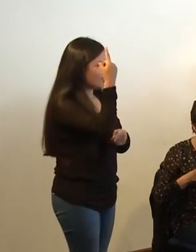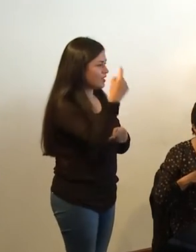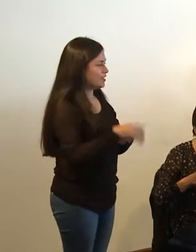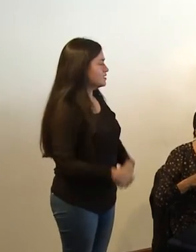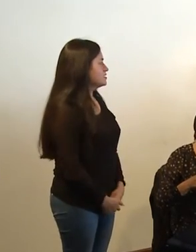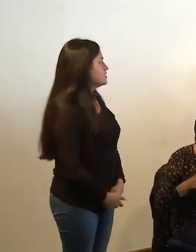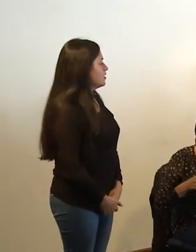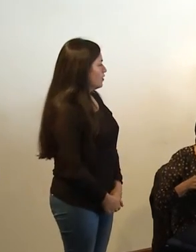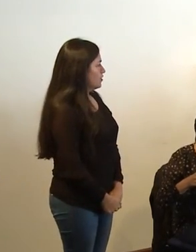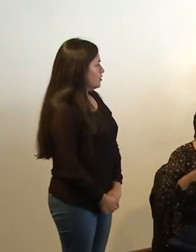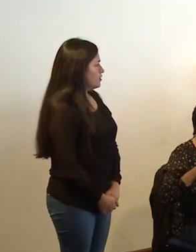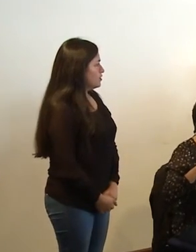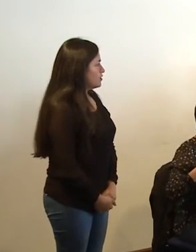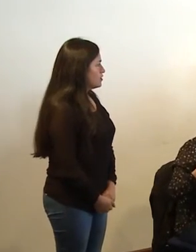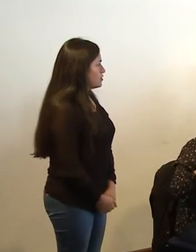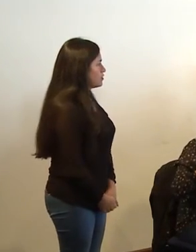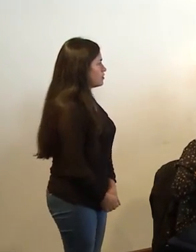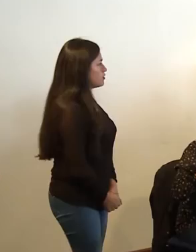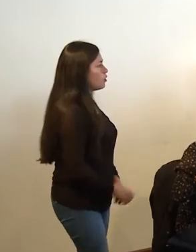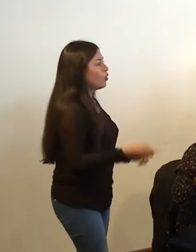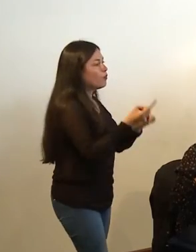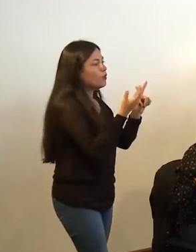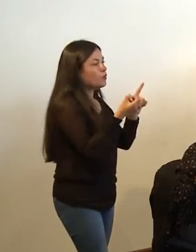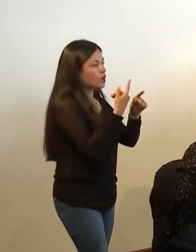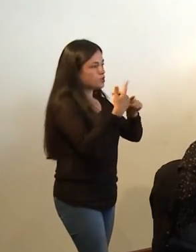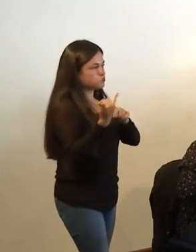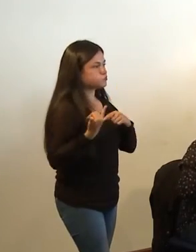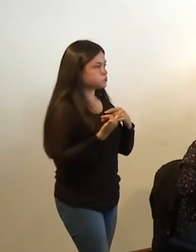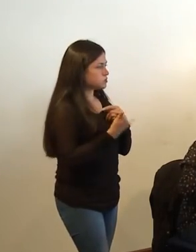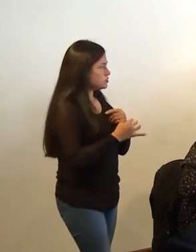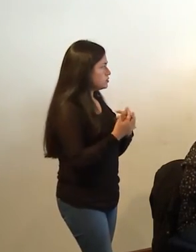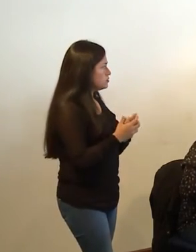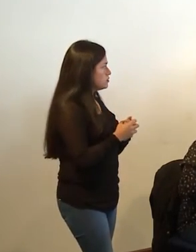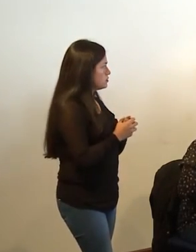ejemplo, populares ya existentes. Entonces, gracias.